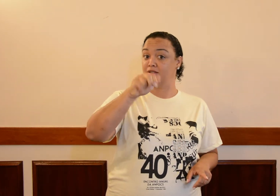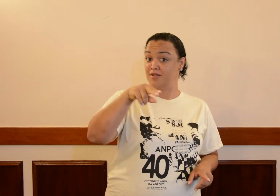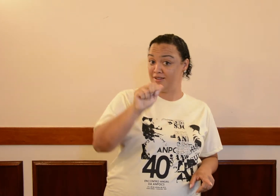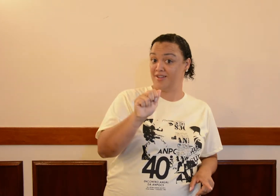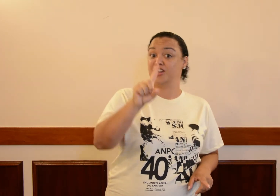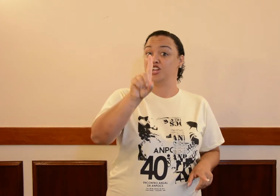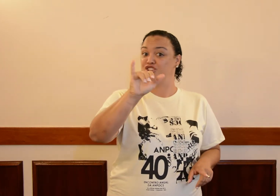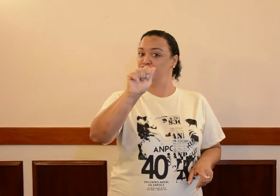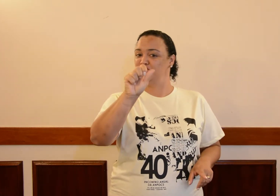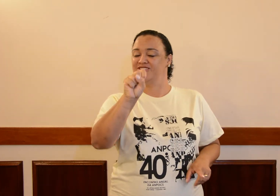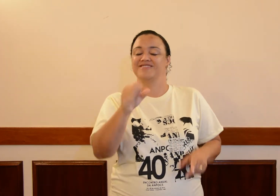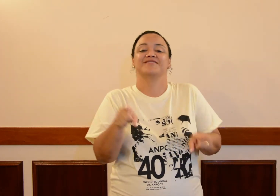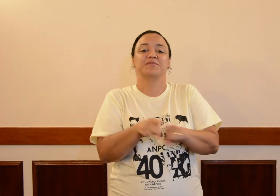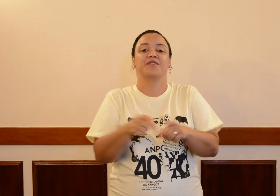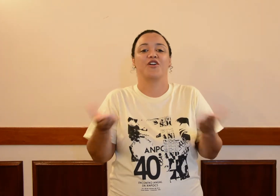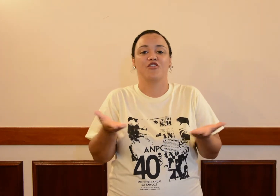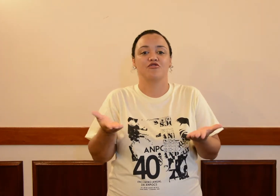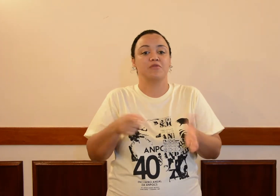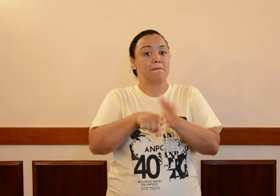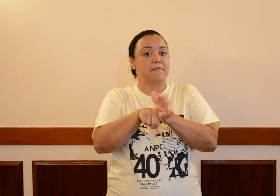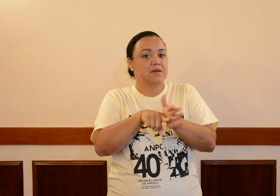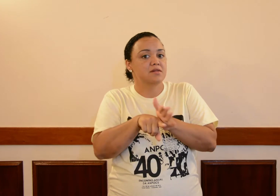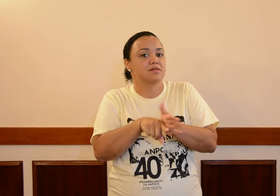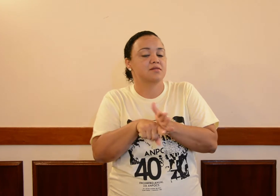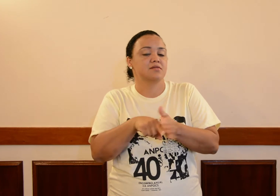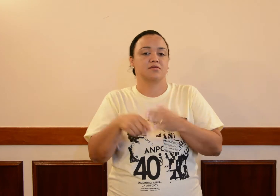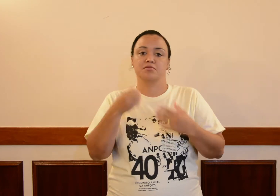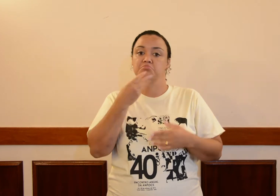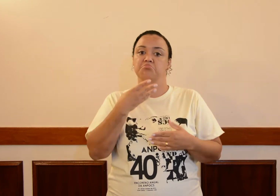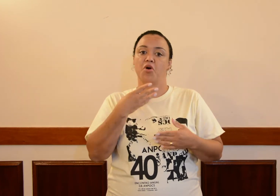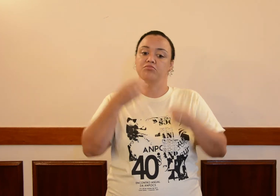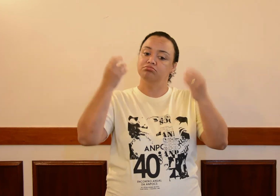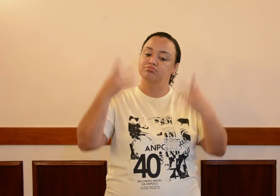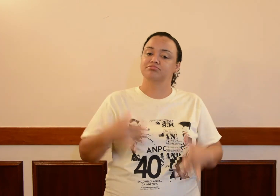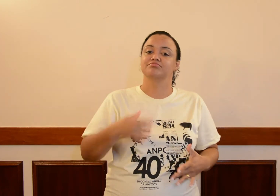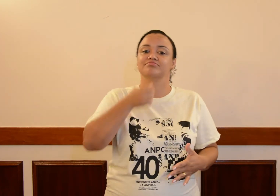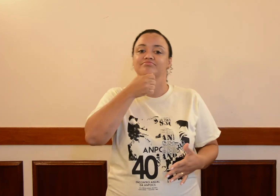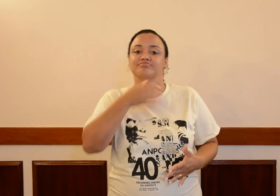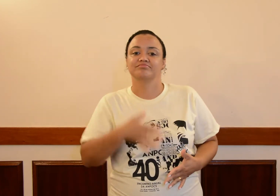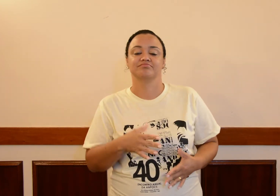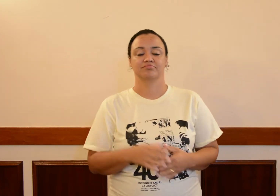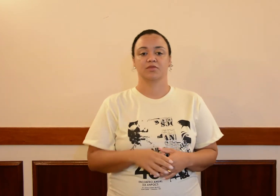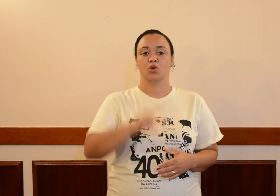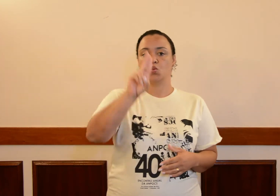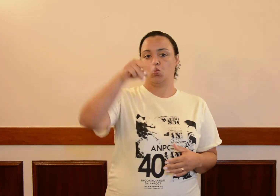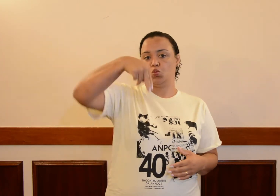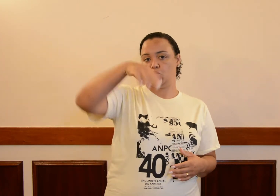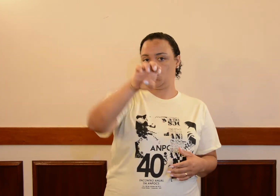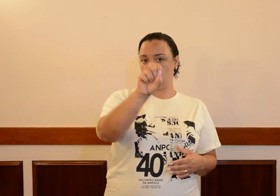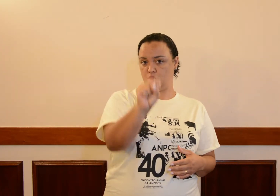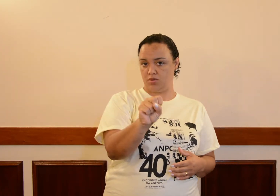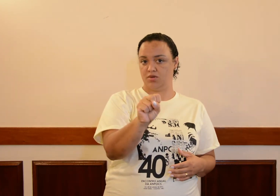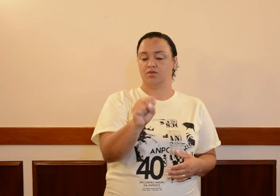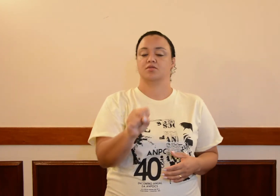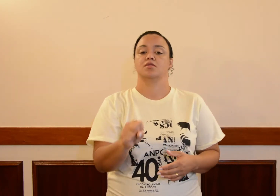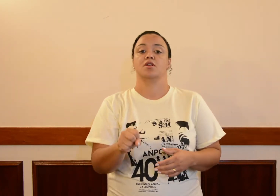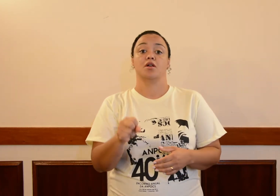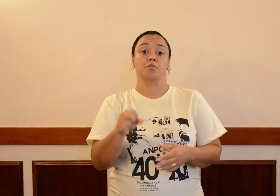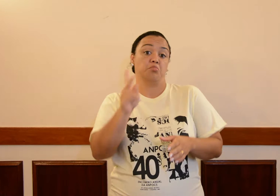vocês. Eu sou doutoranda em Antropologia Social na UFRGS, sob orientação da professora Patrícia Schuch, e estudo a